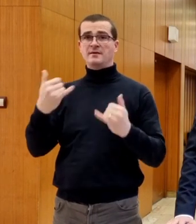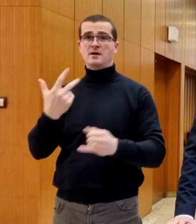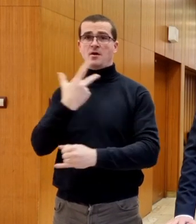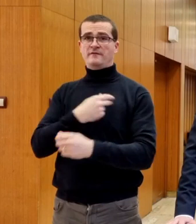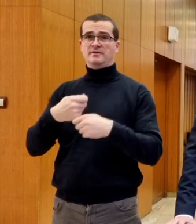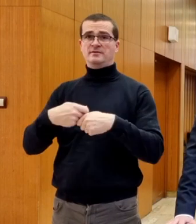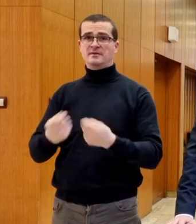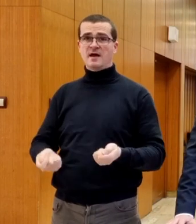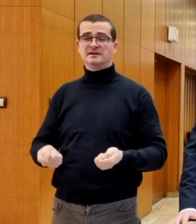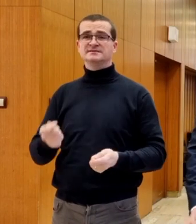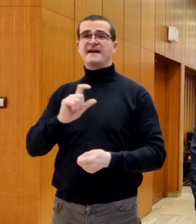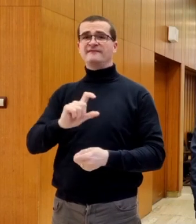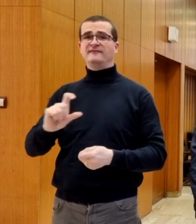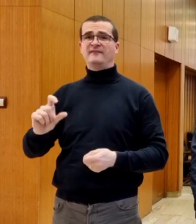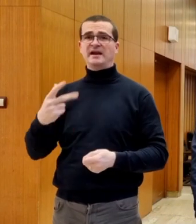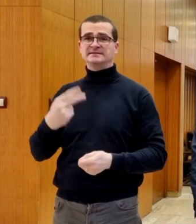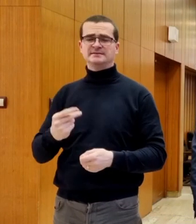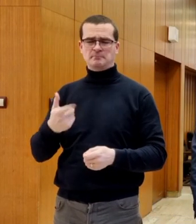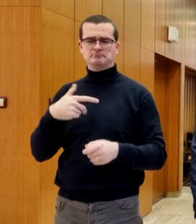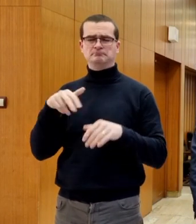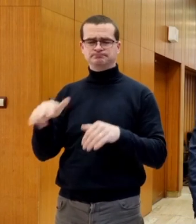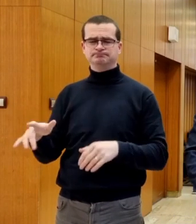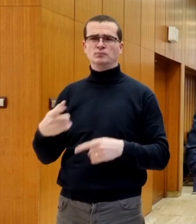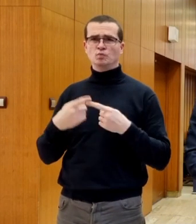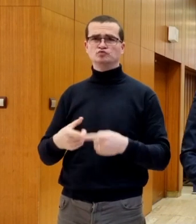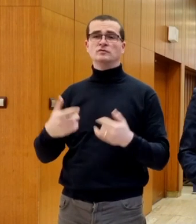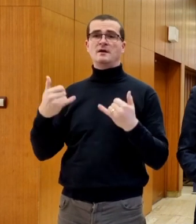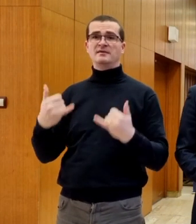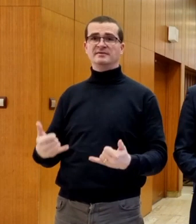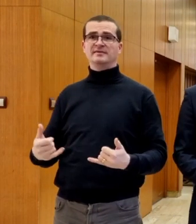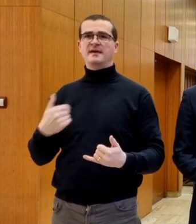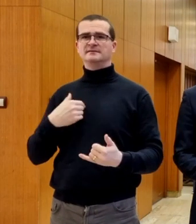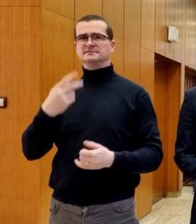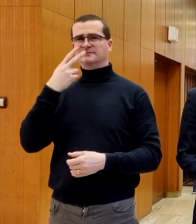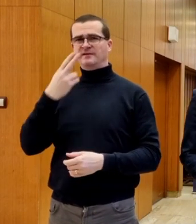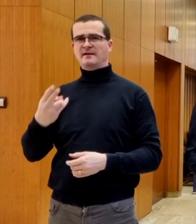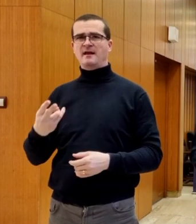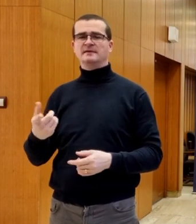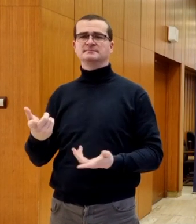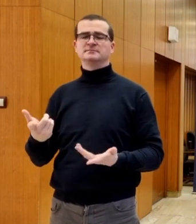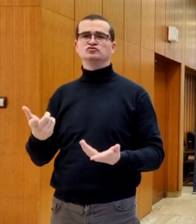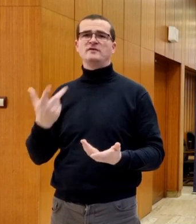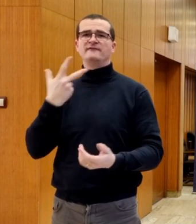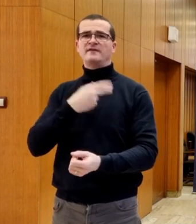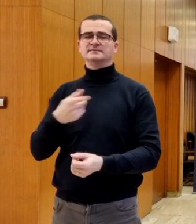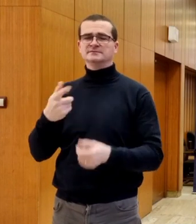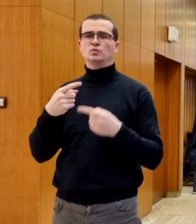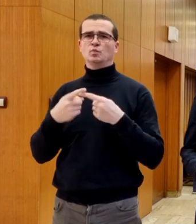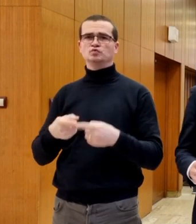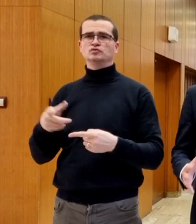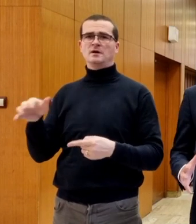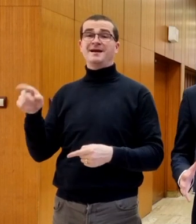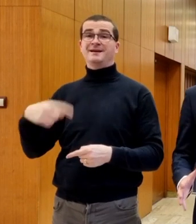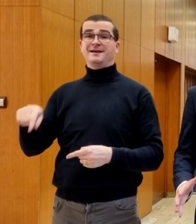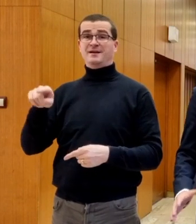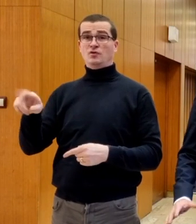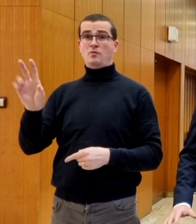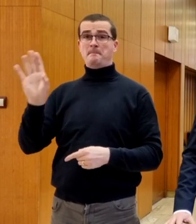očkovať. Vakcíny sú plne k dispozícii, vieme, že sú účinné. Aj dnes na datách sme videli, že vakcíny sú účinné a tí, ktorí